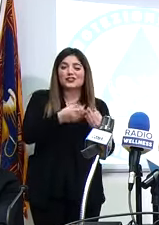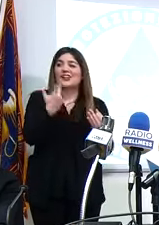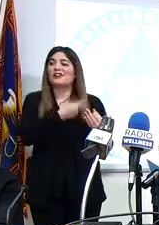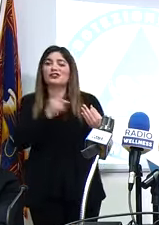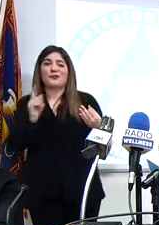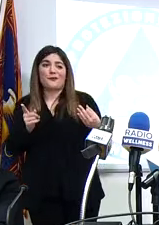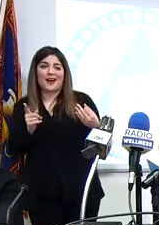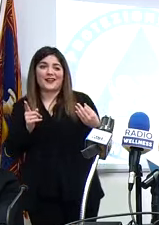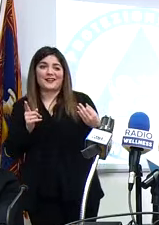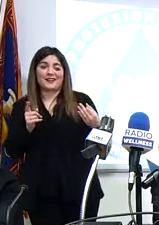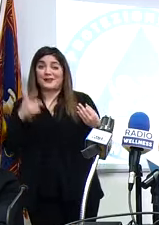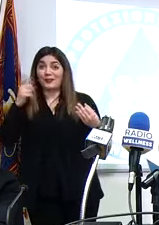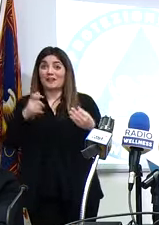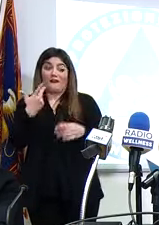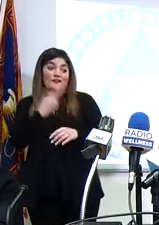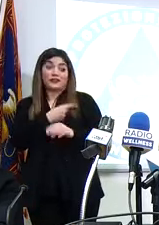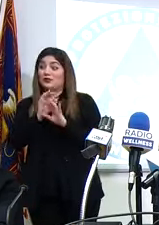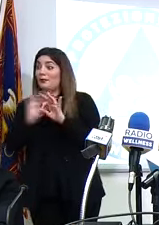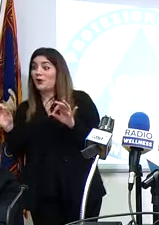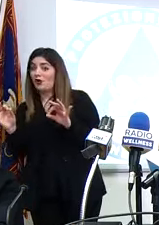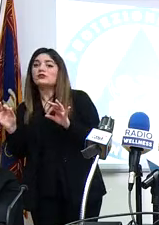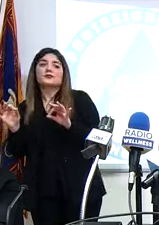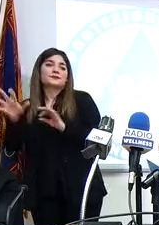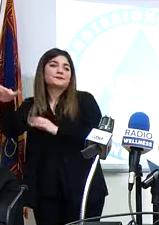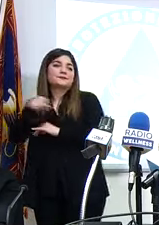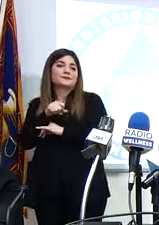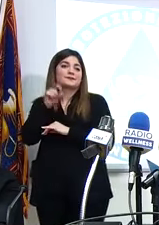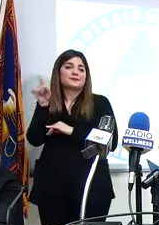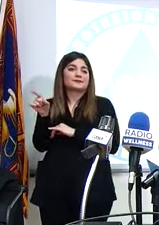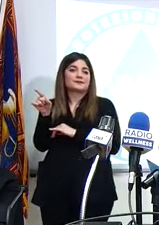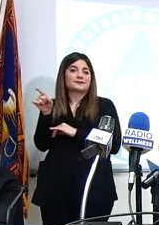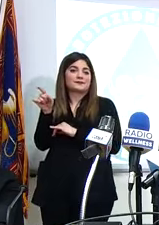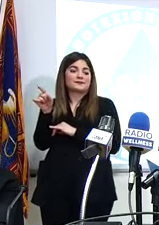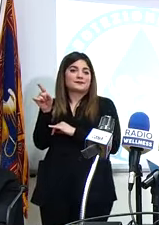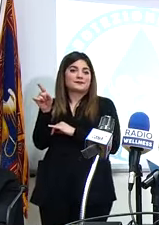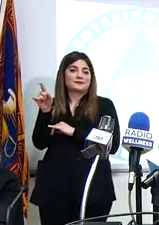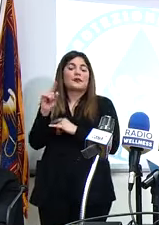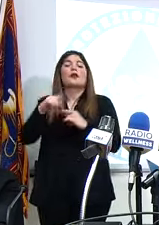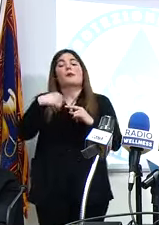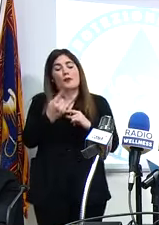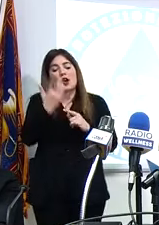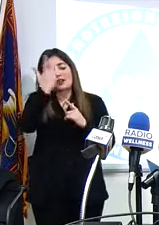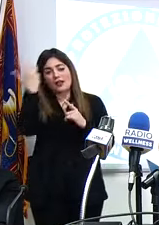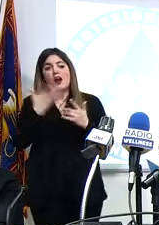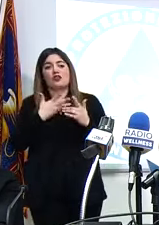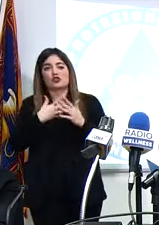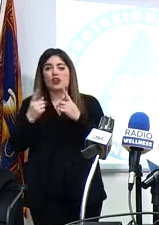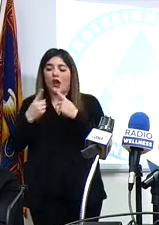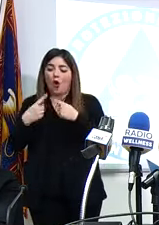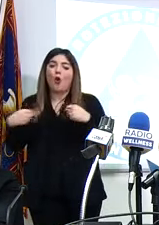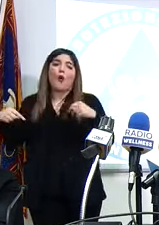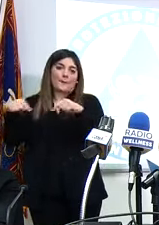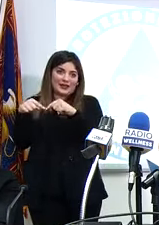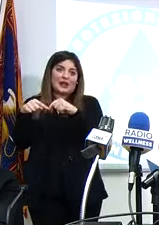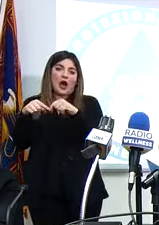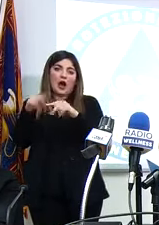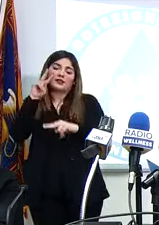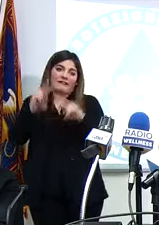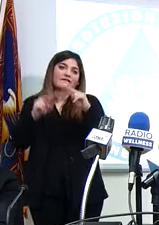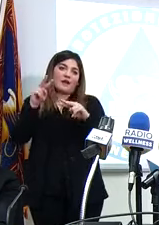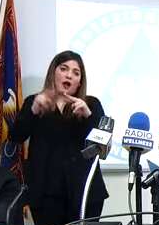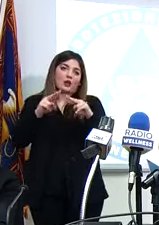disponibile, capite? E tre, ovviamente, poi ci sono dei comitati che valutano ovviamente